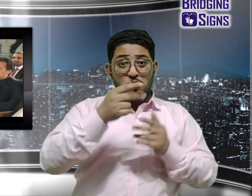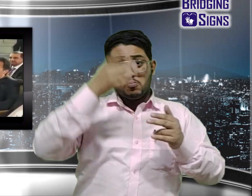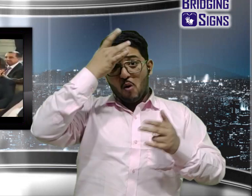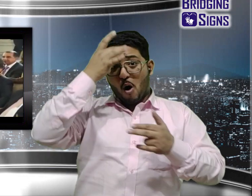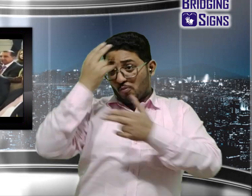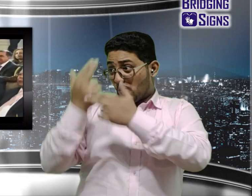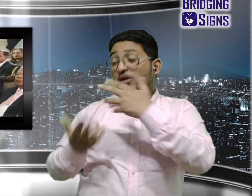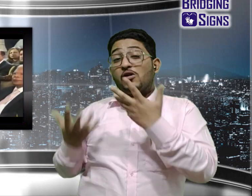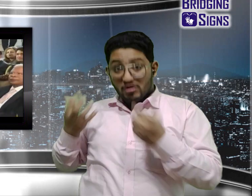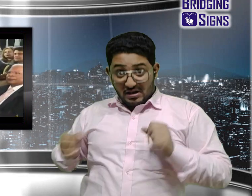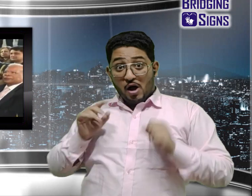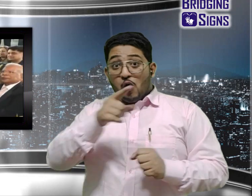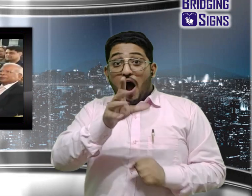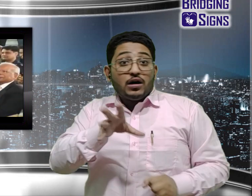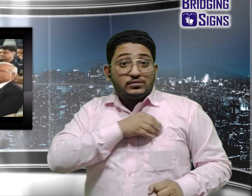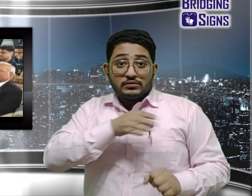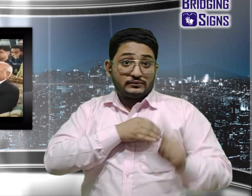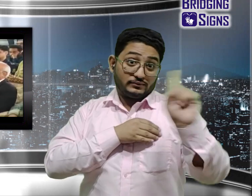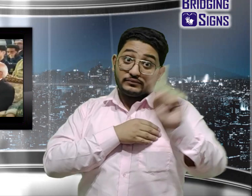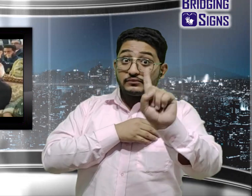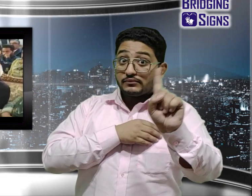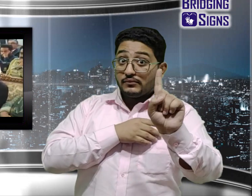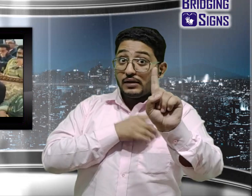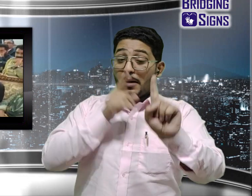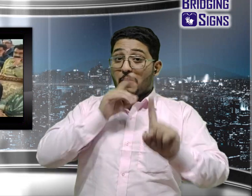लंबी है लेकिन तुमने प्रॉब्लम्स को देख के घबराना नहीं है।